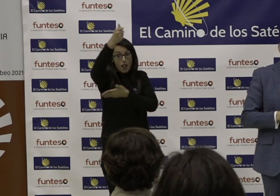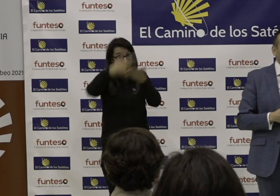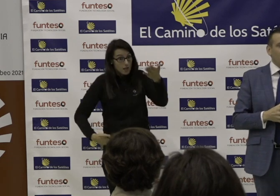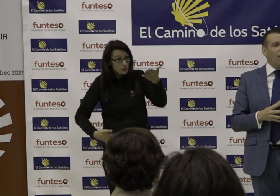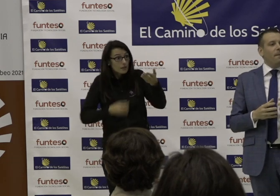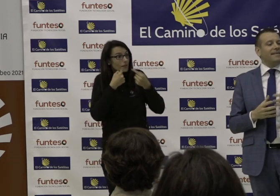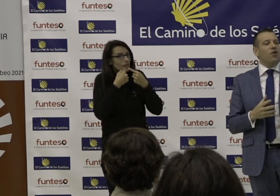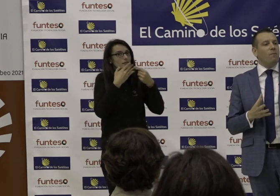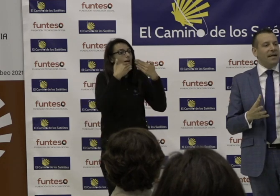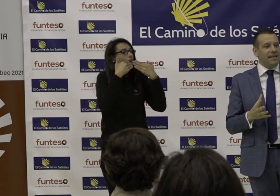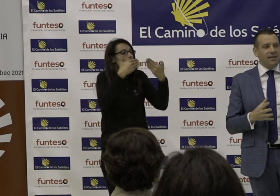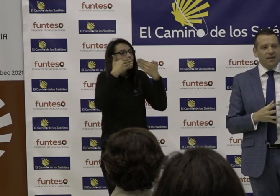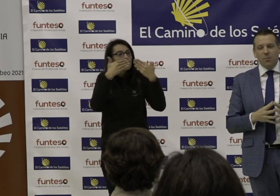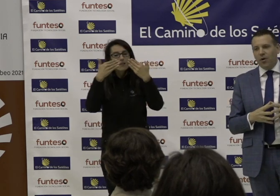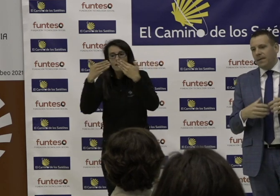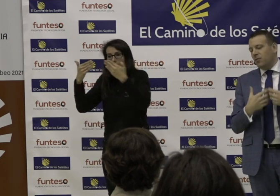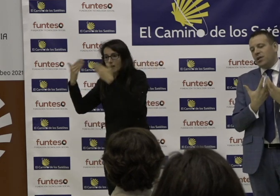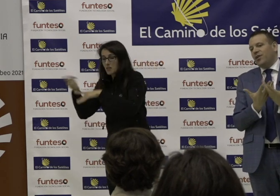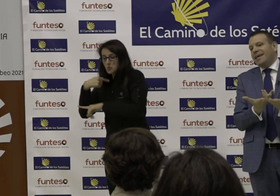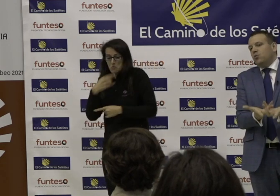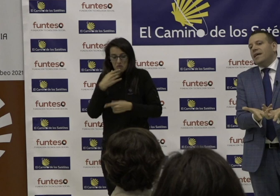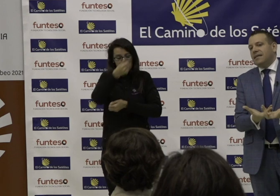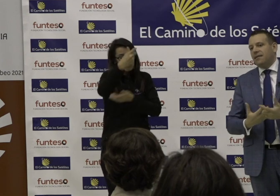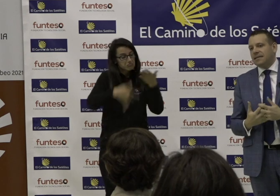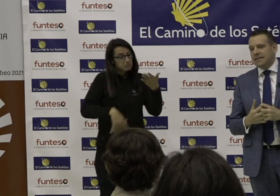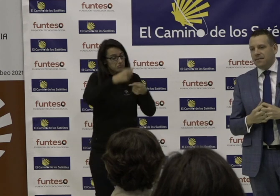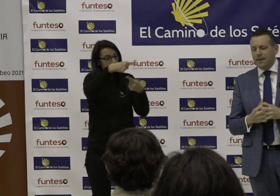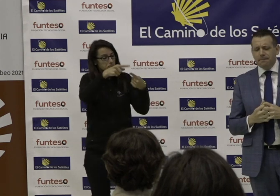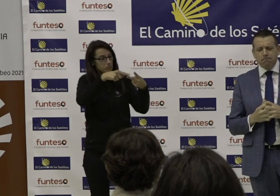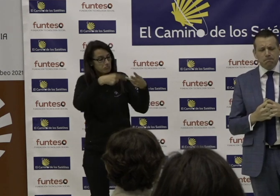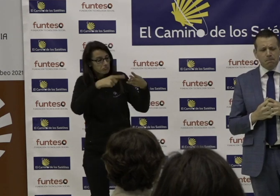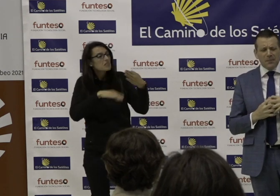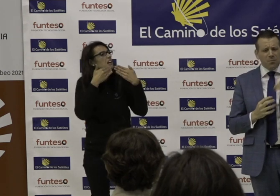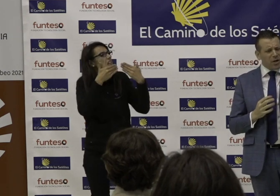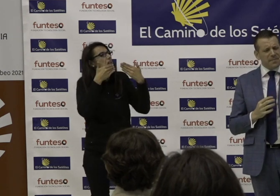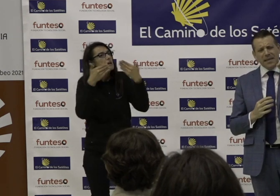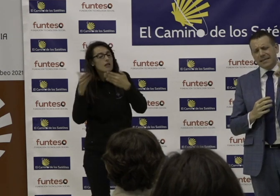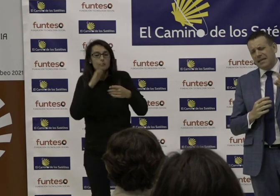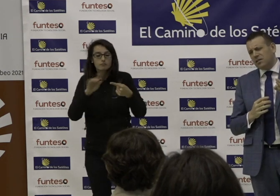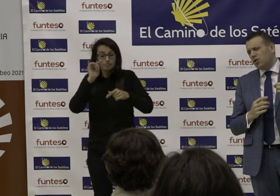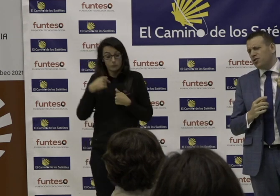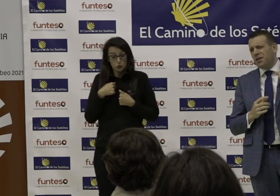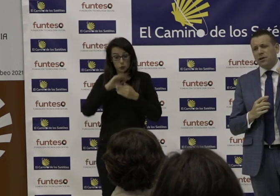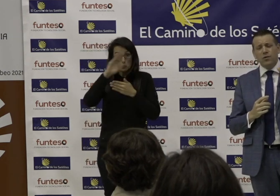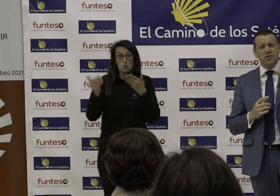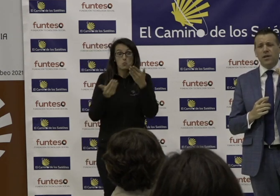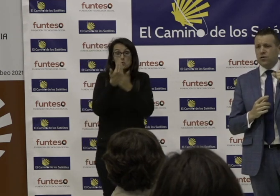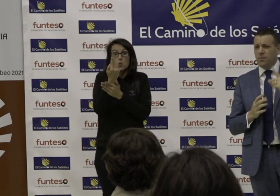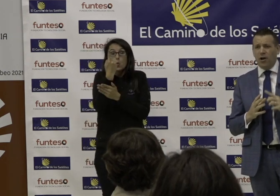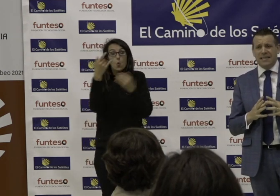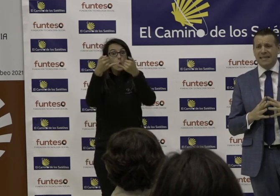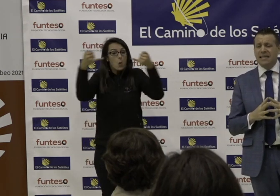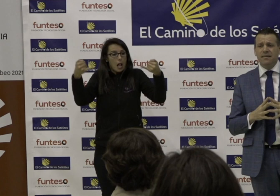gratitud en la cual vas a compartir por el motivo de que tú das gracias de esta vida. Por las mañanas, el solo escribir una